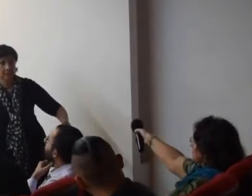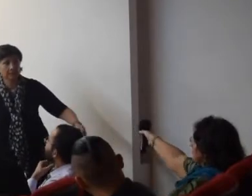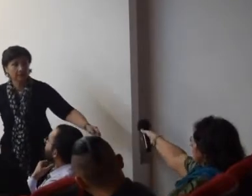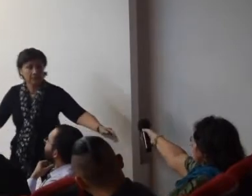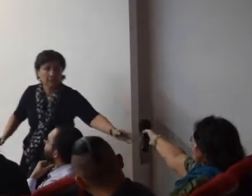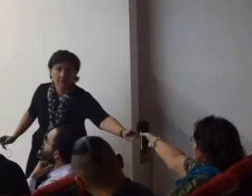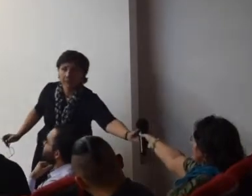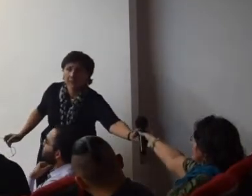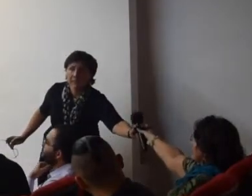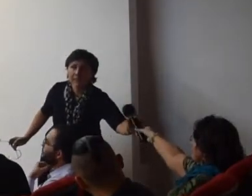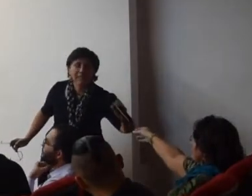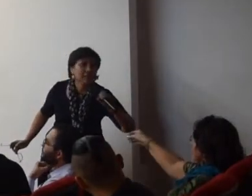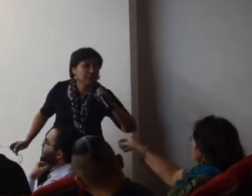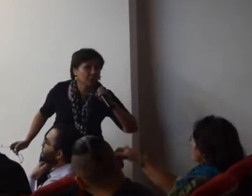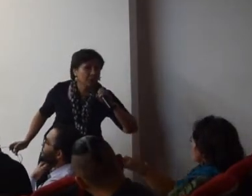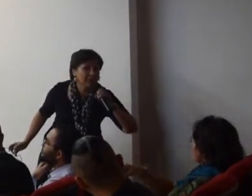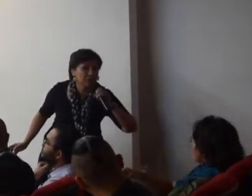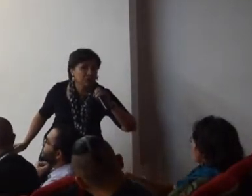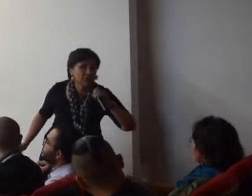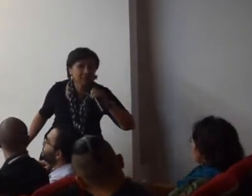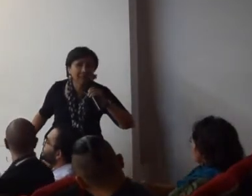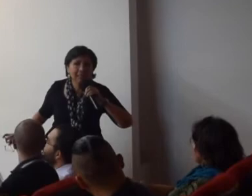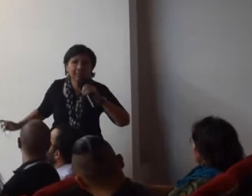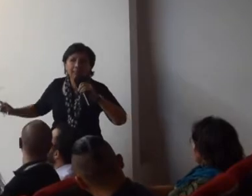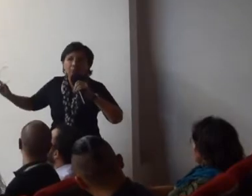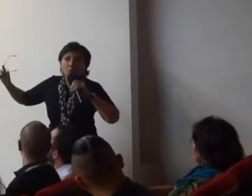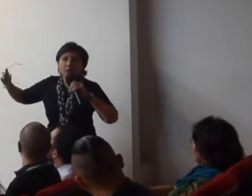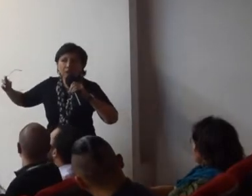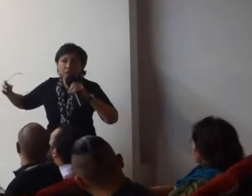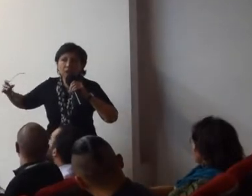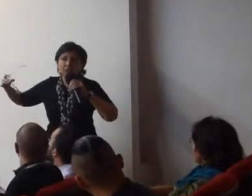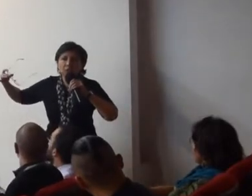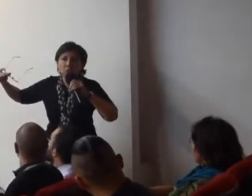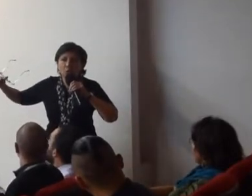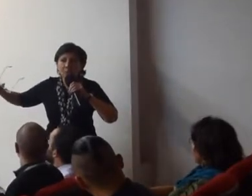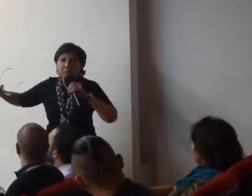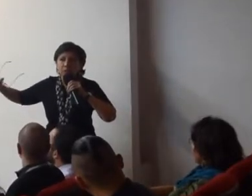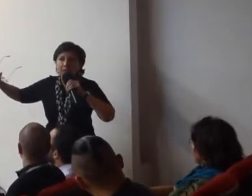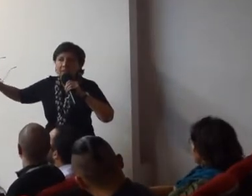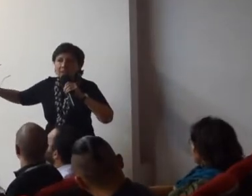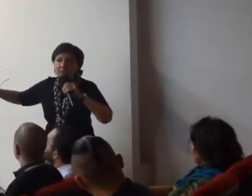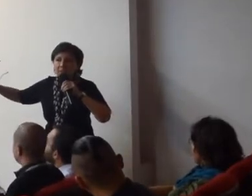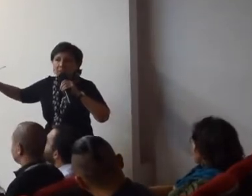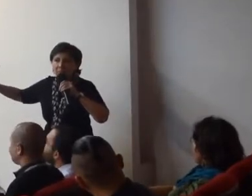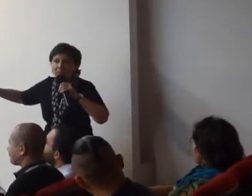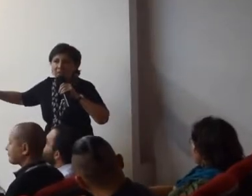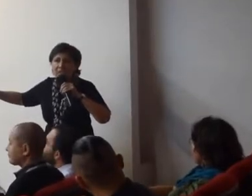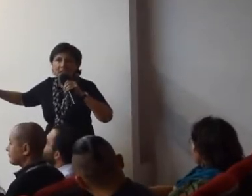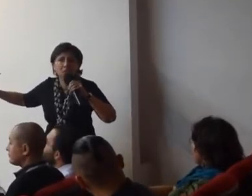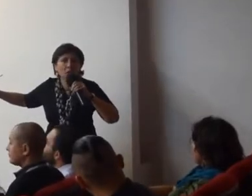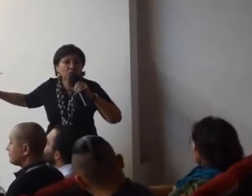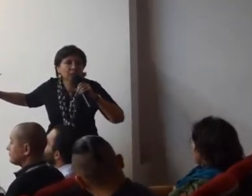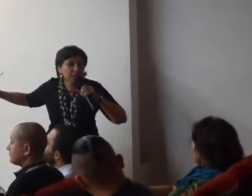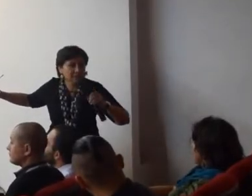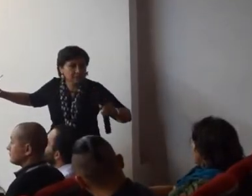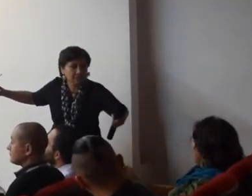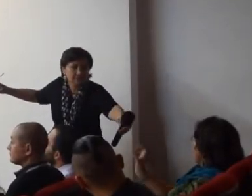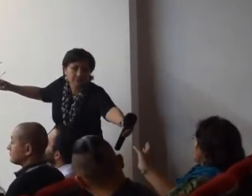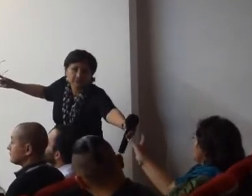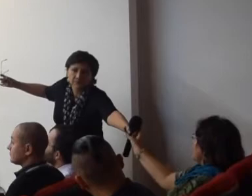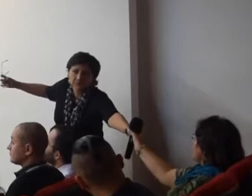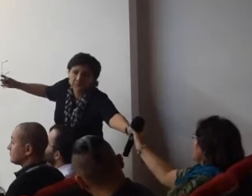también. Y profe, ¿y eso en concreto eso sería un documento de qué tipo, de qué perfil, cómo